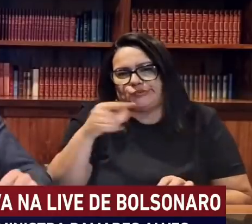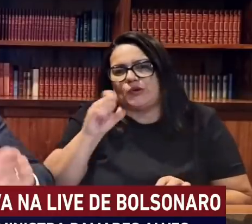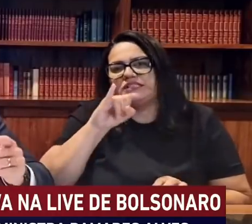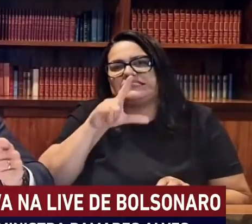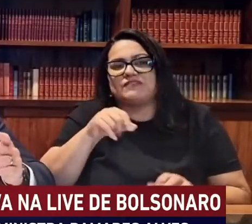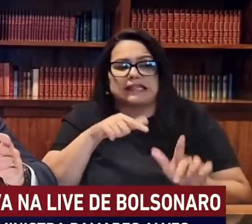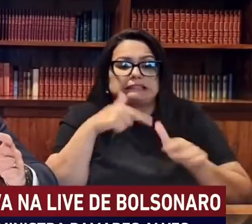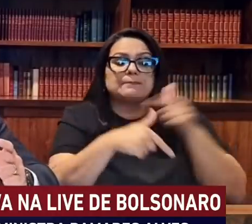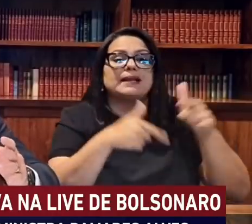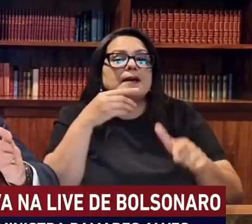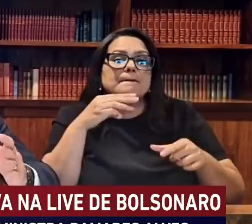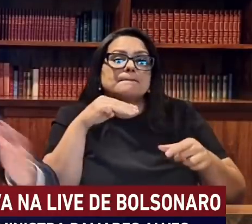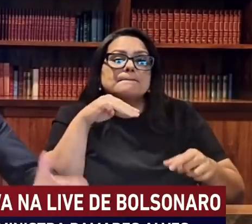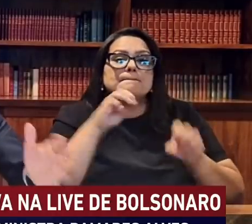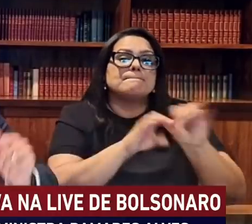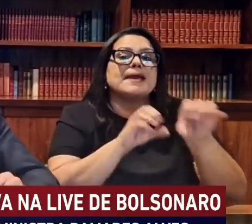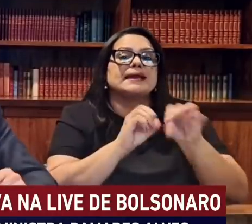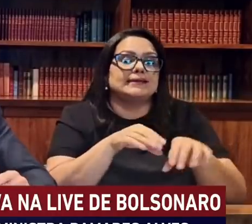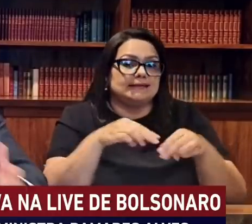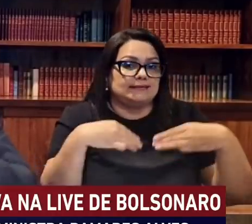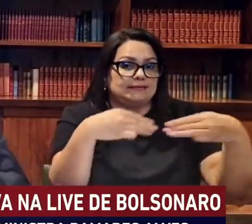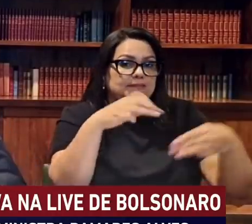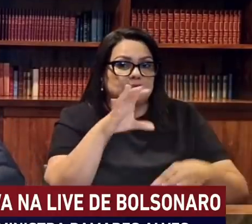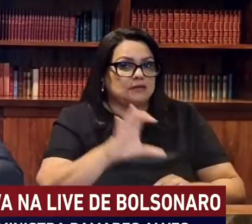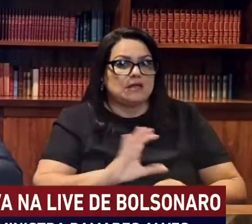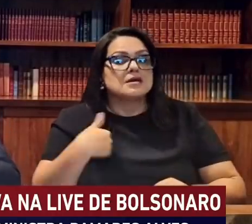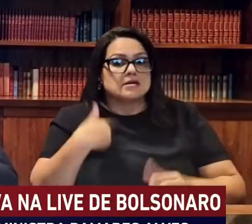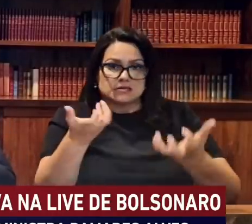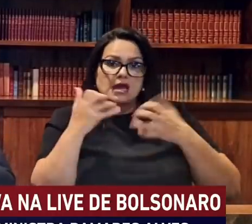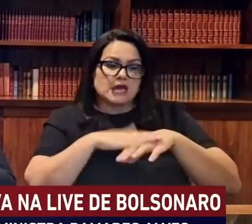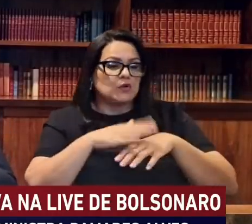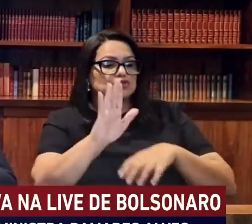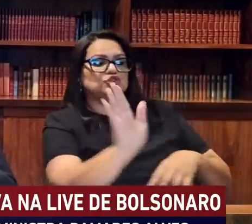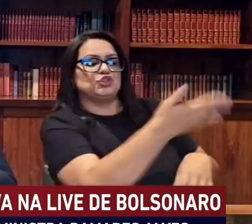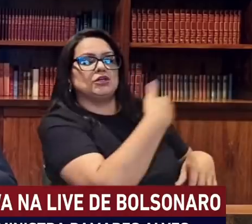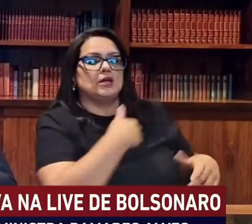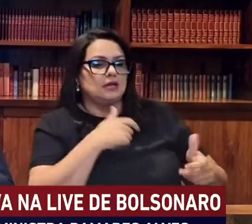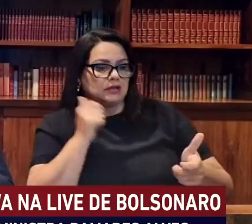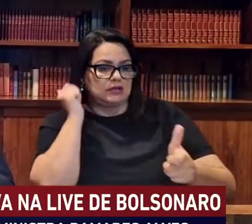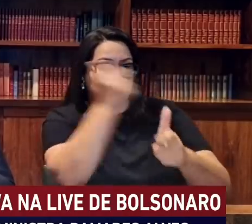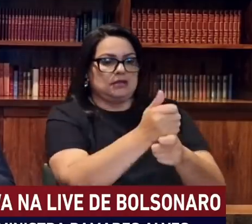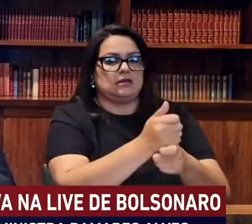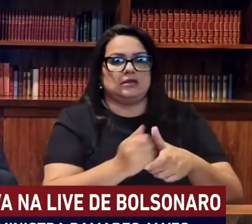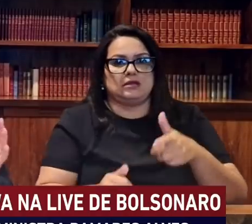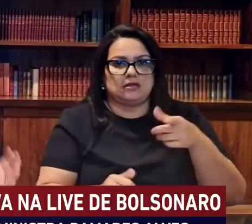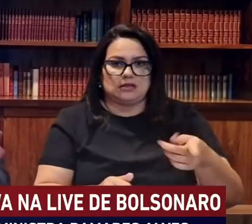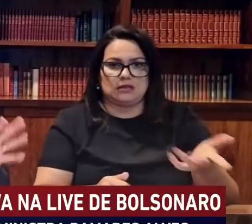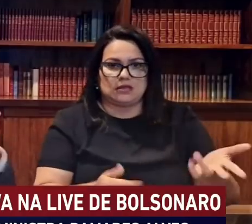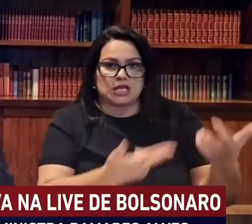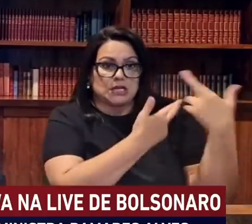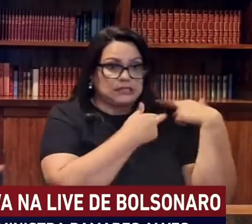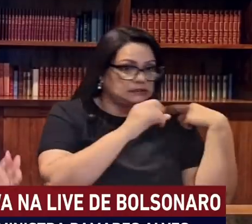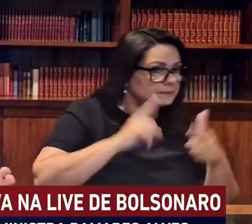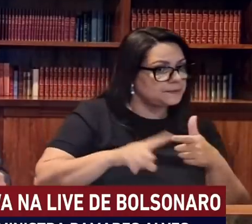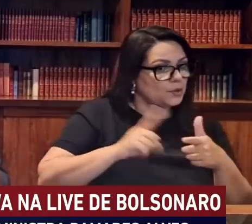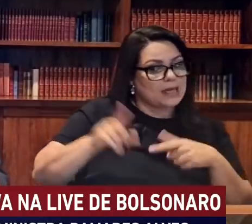MEC. Ele não fala isso. Ele quer que eu bote lá, a responsabilidade é minha, né? Se der problema,